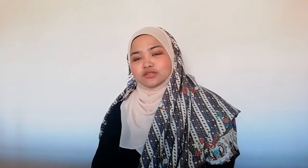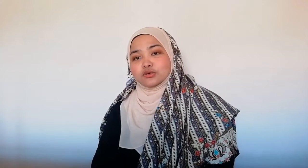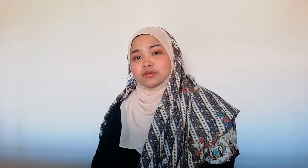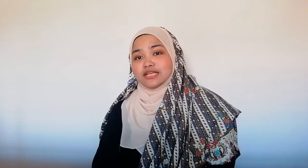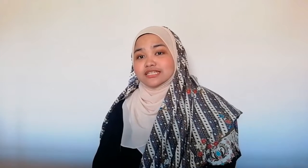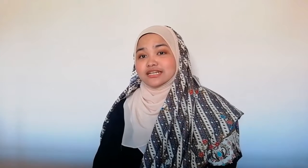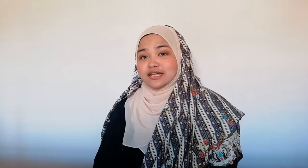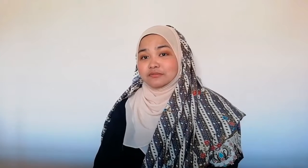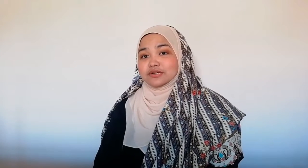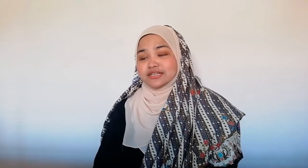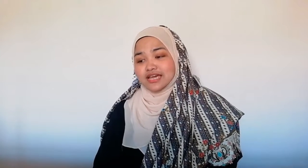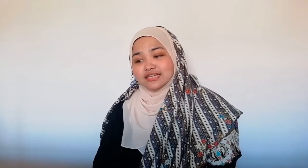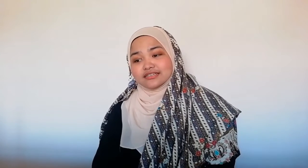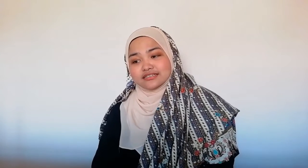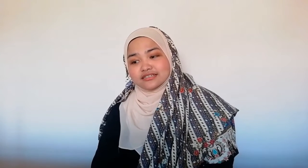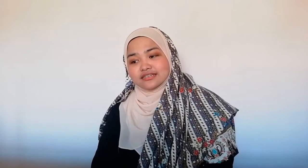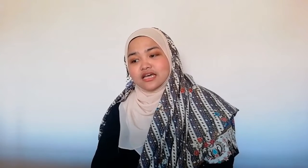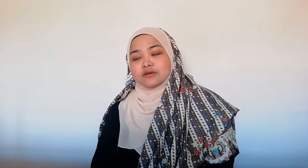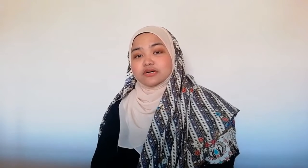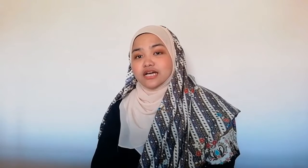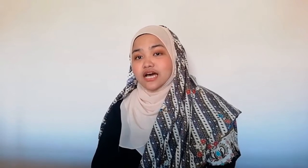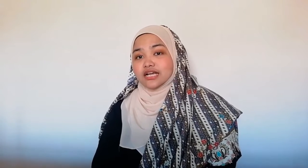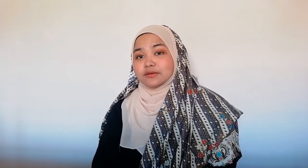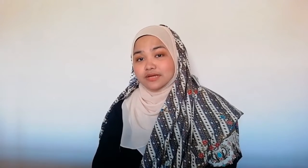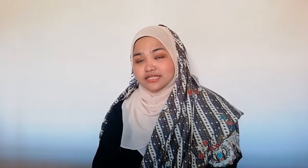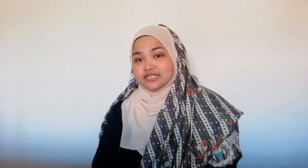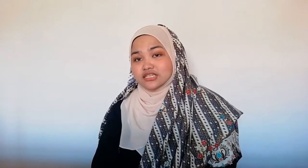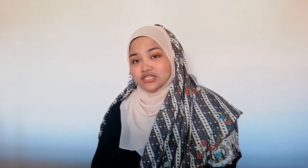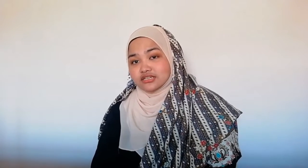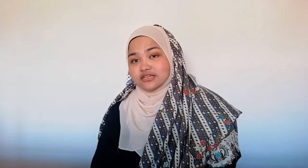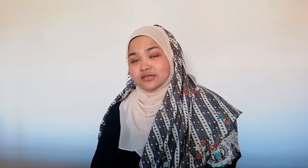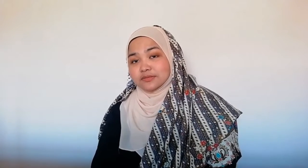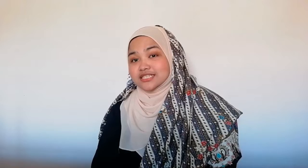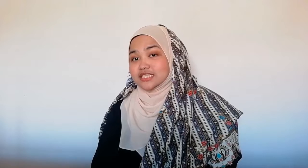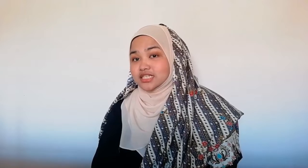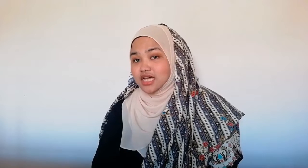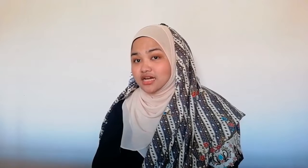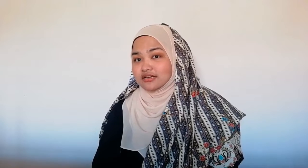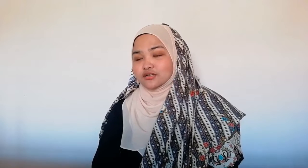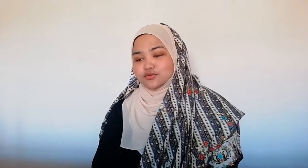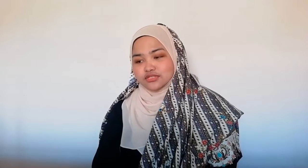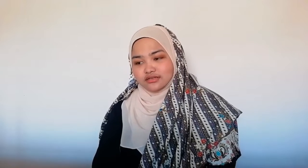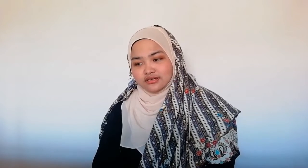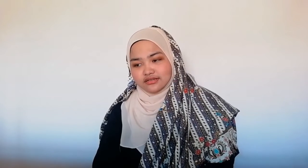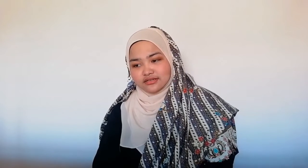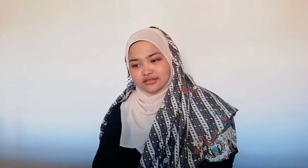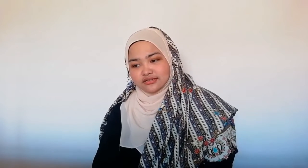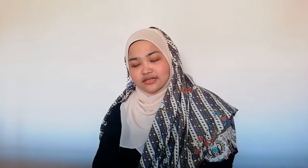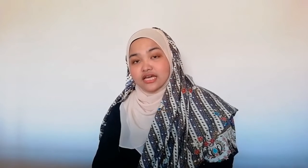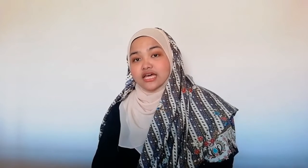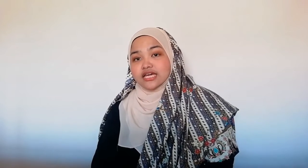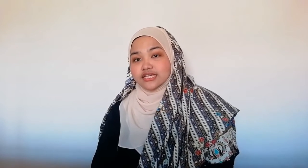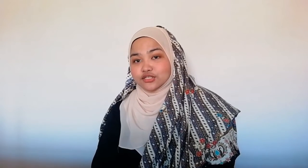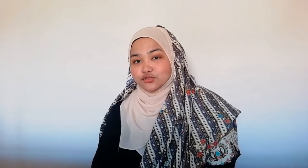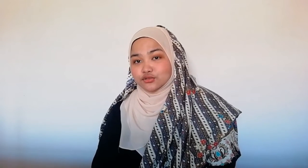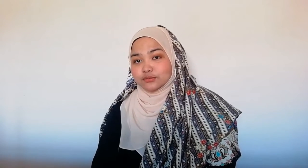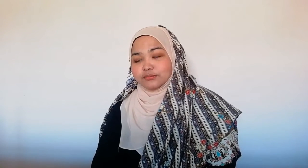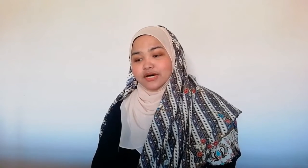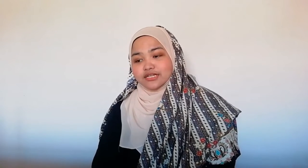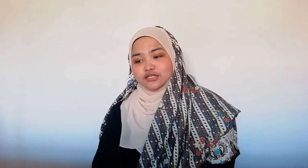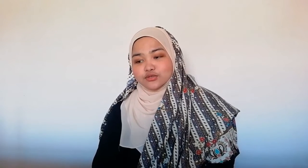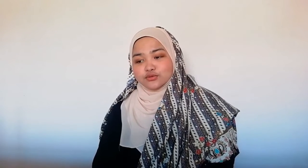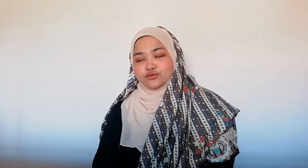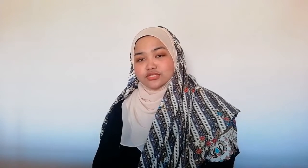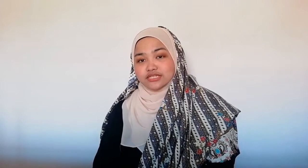Mengagihkan waktu belajar dan berniaga, mengharapkan secebis tenaga usaha.